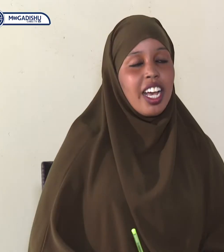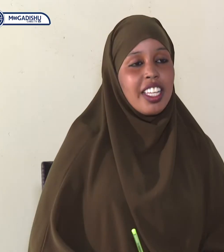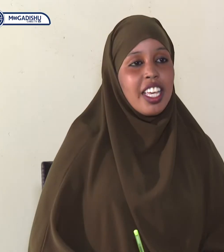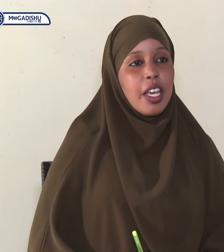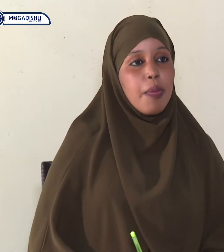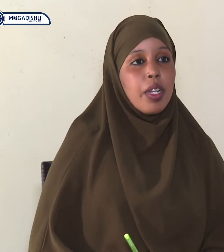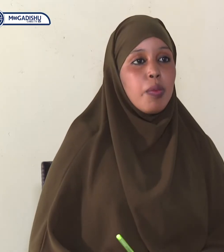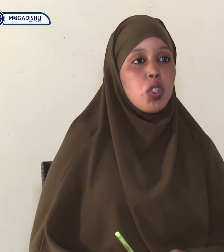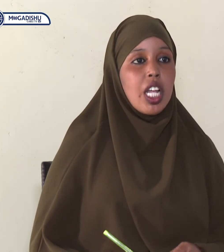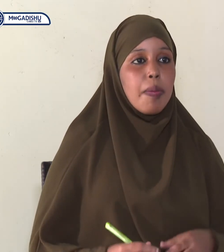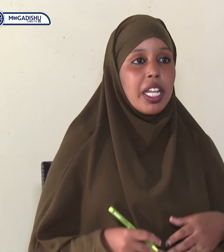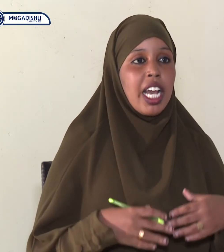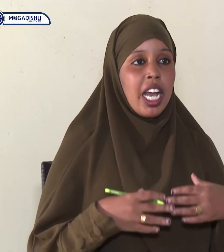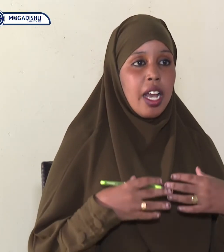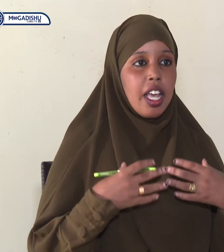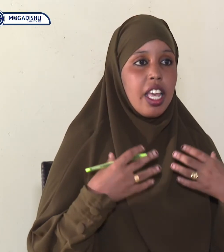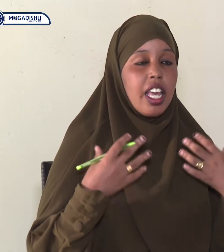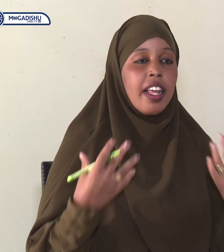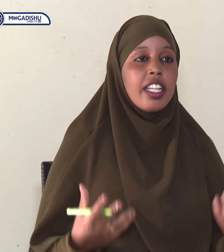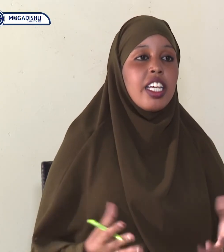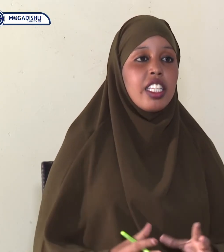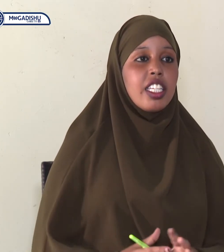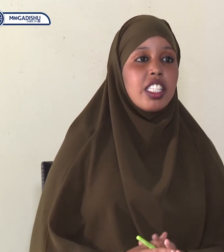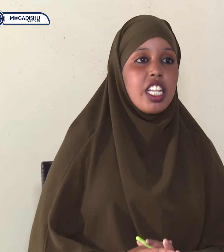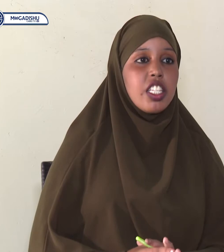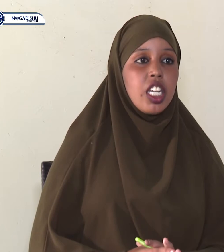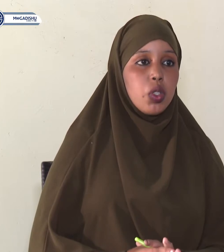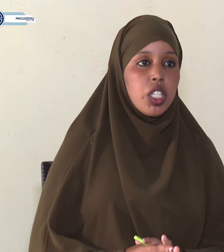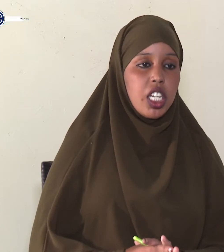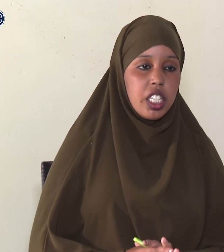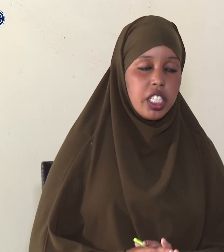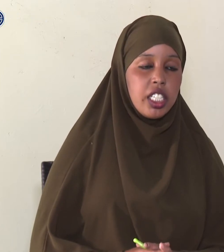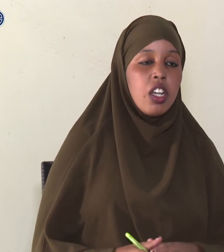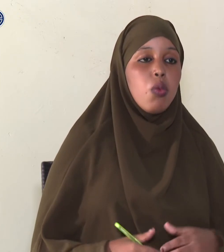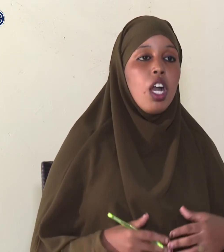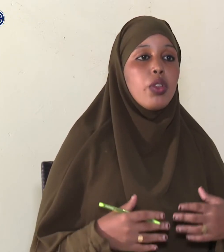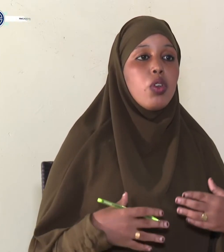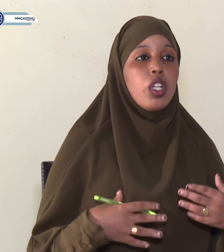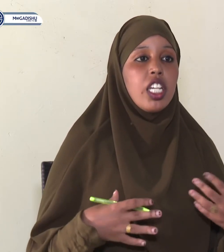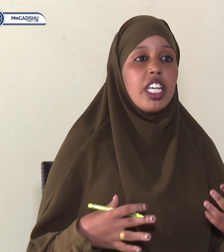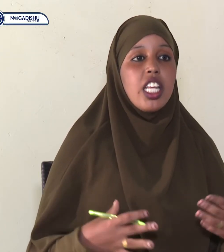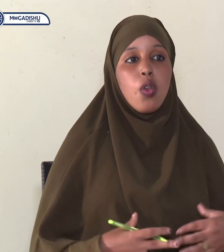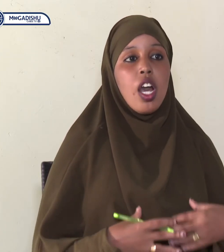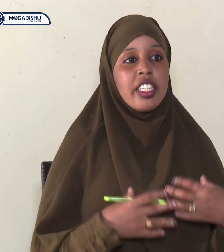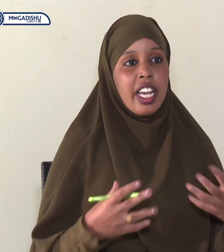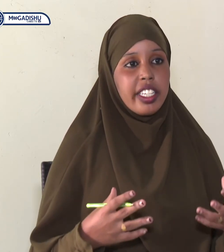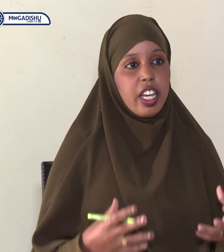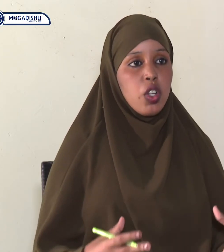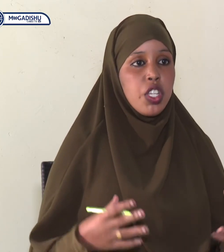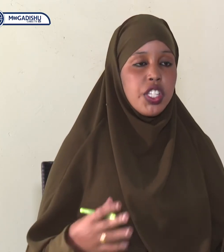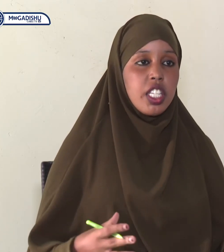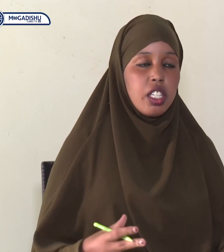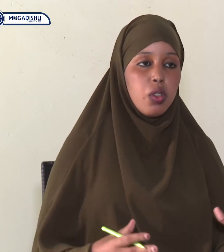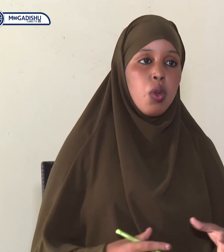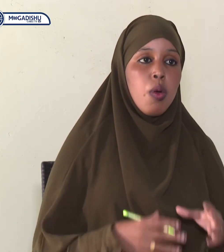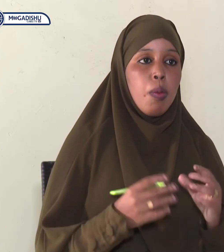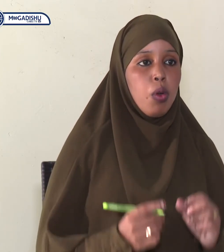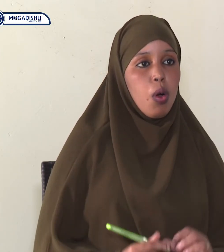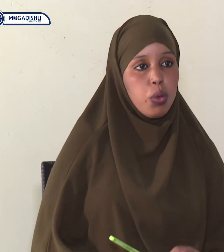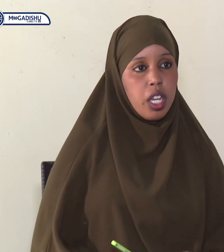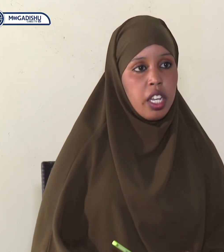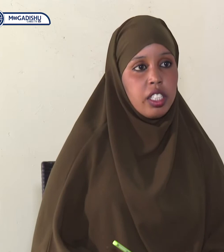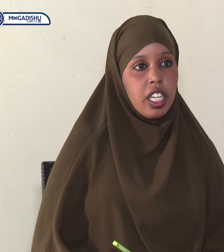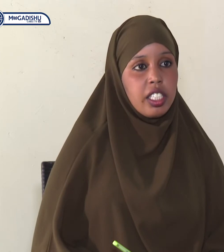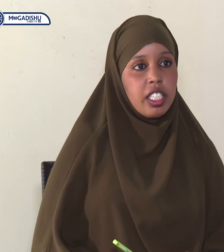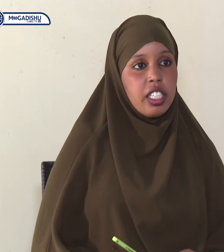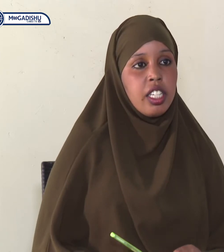waa tahay bal mustaqbalka halkeed higsanaysaan oo isleedihiin waxaan doonaynaa inaanu halkaa gaarno hiisigiinnu muxuu